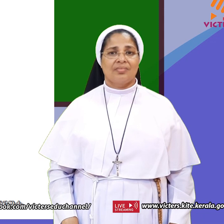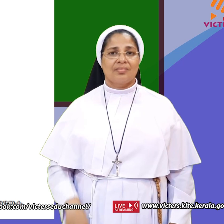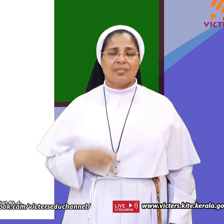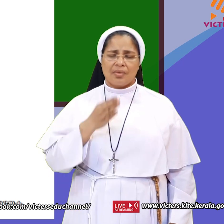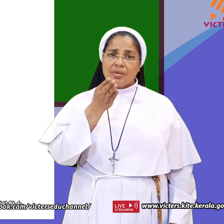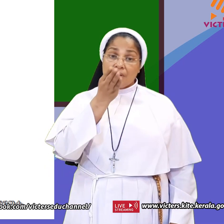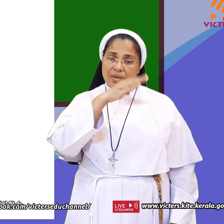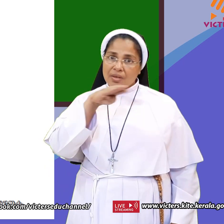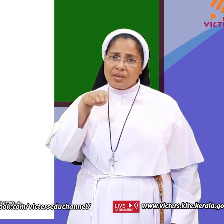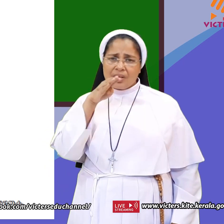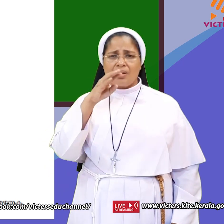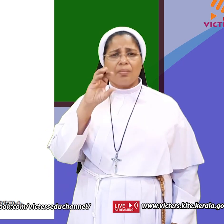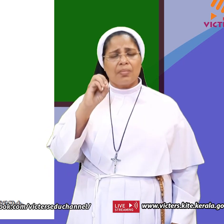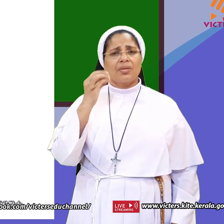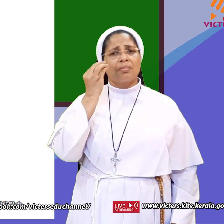80 മാർക്കിന് മാത്രം ഉത്തരം എഴുതുക.